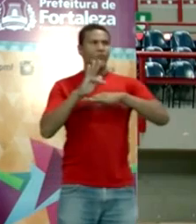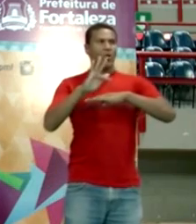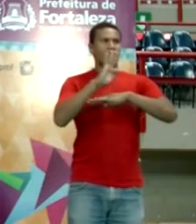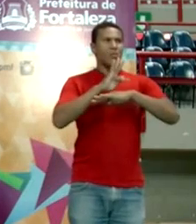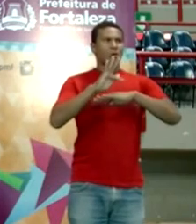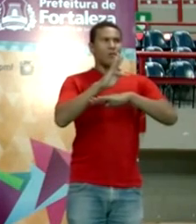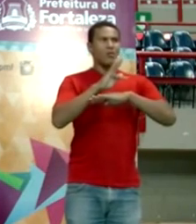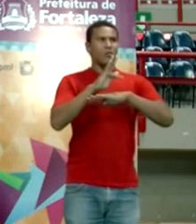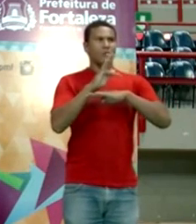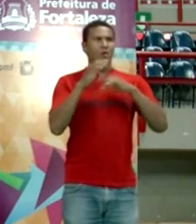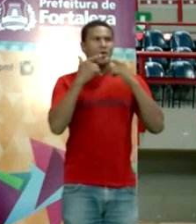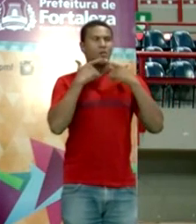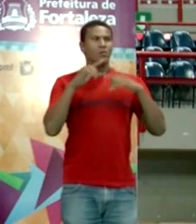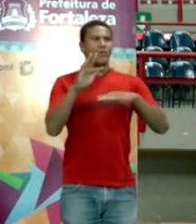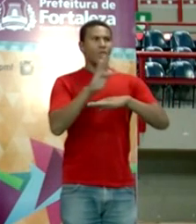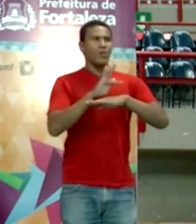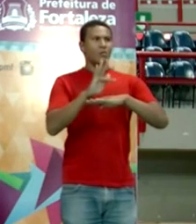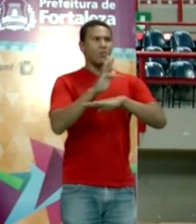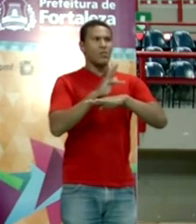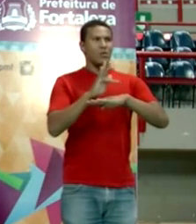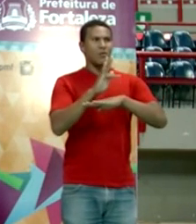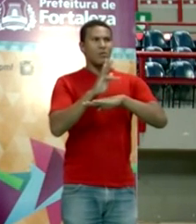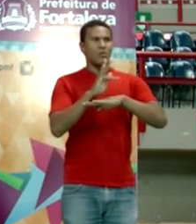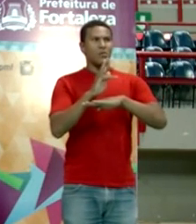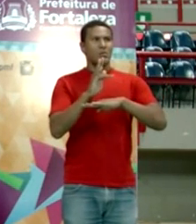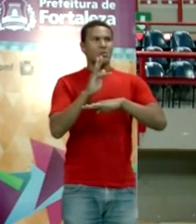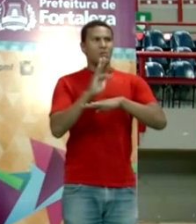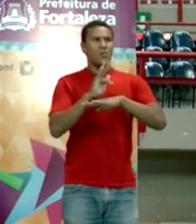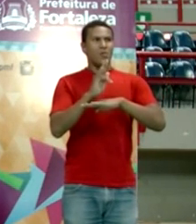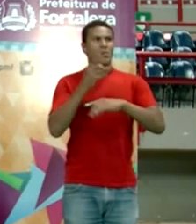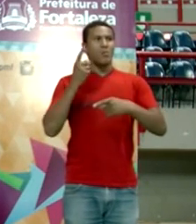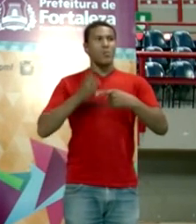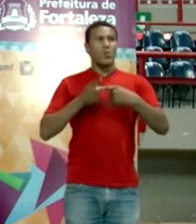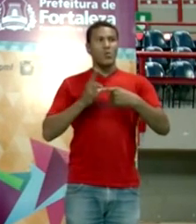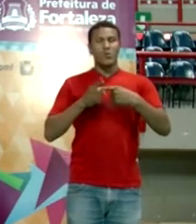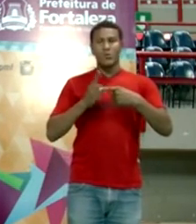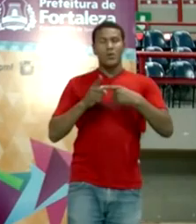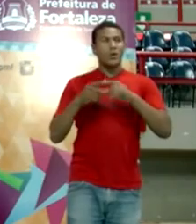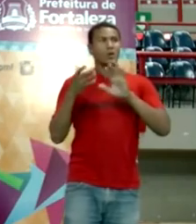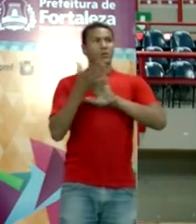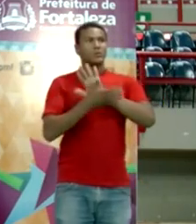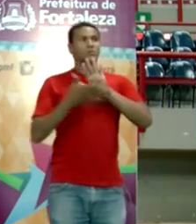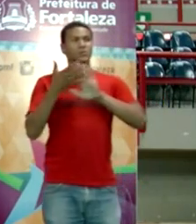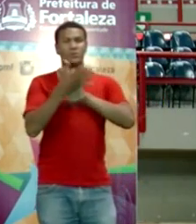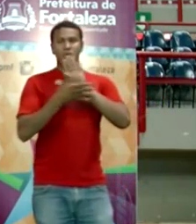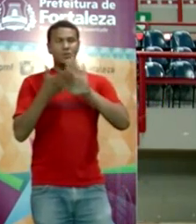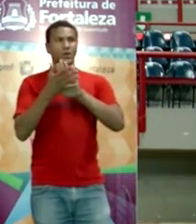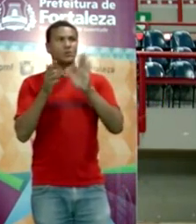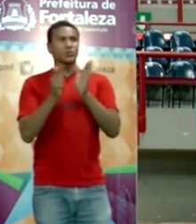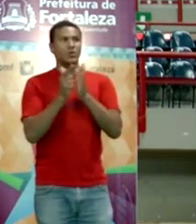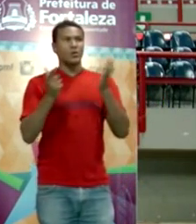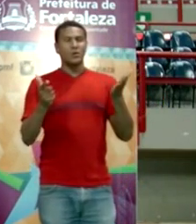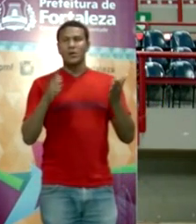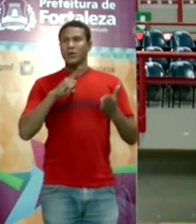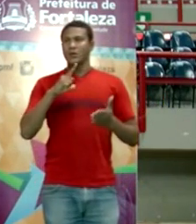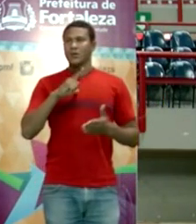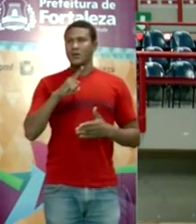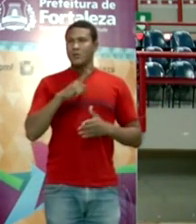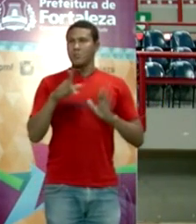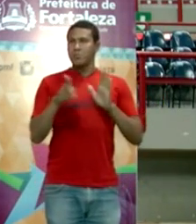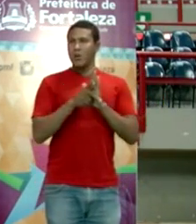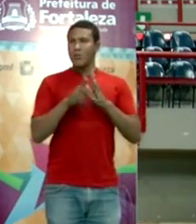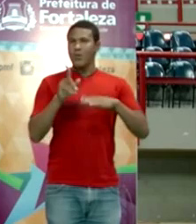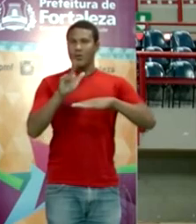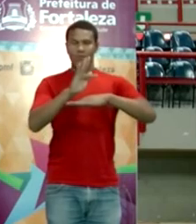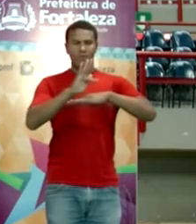padrão. Por que um texto jornalístico usa a linguagem padrão? Porque é um tipo de texto que